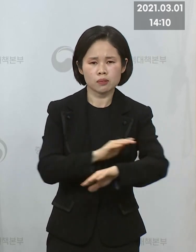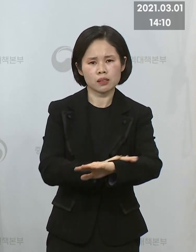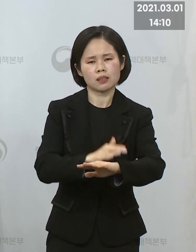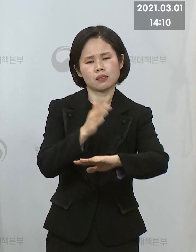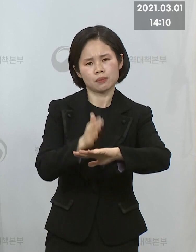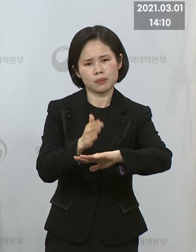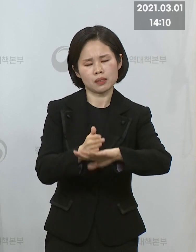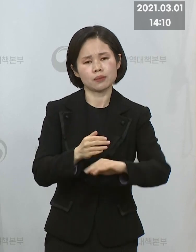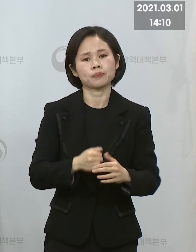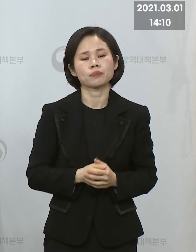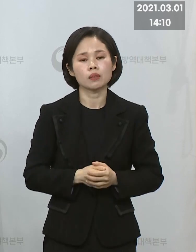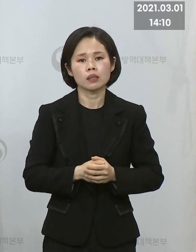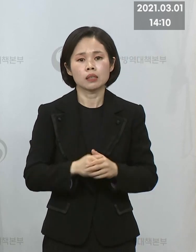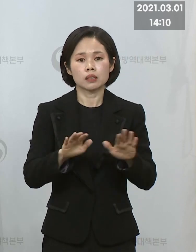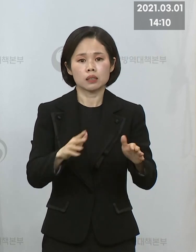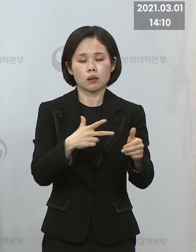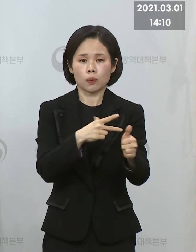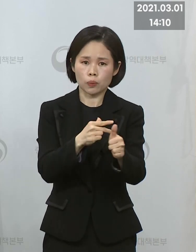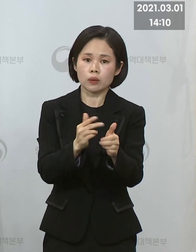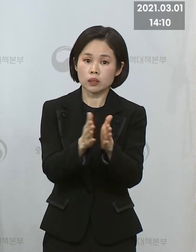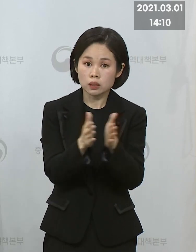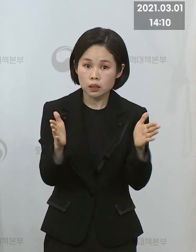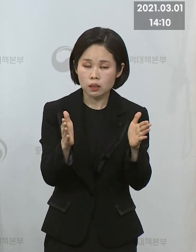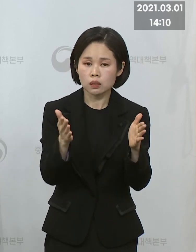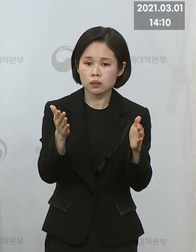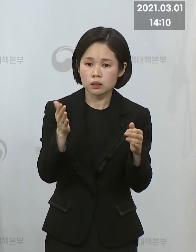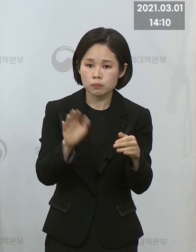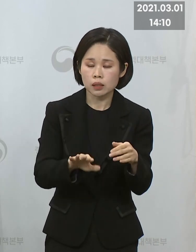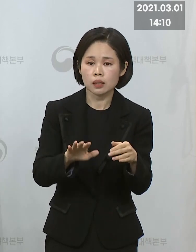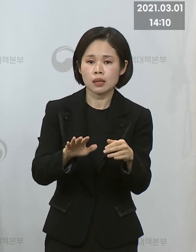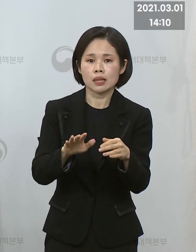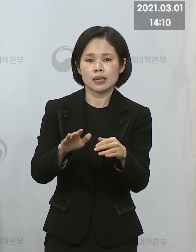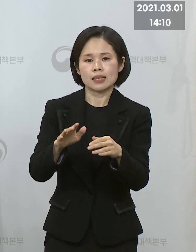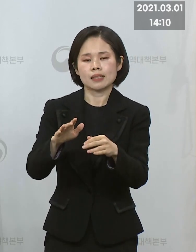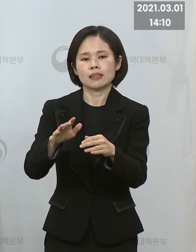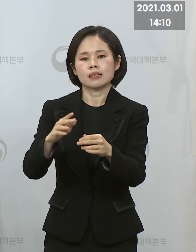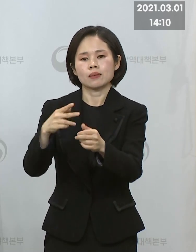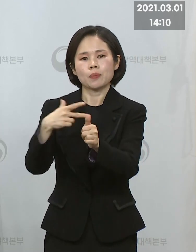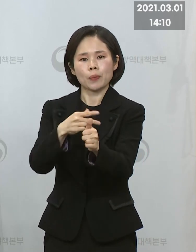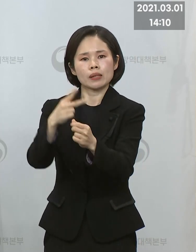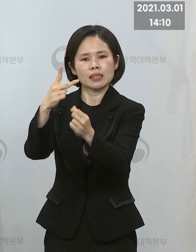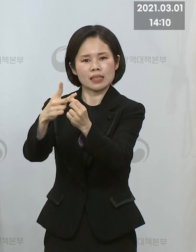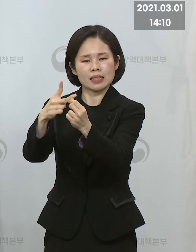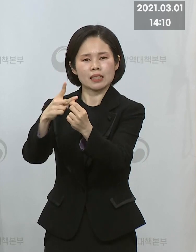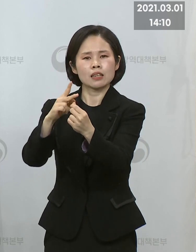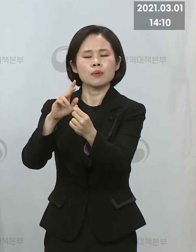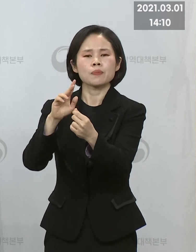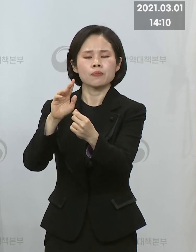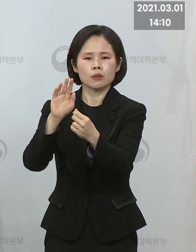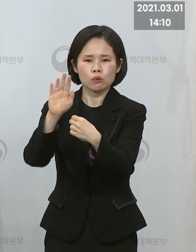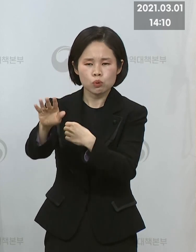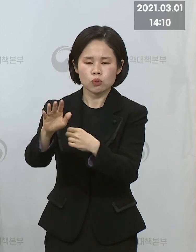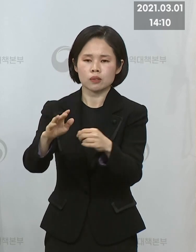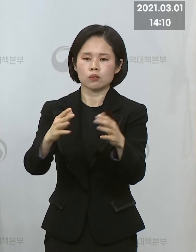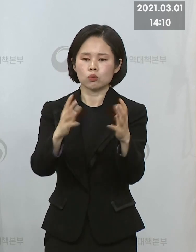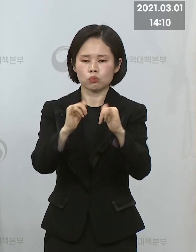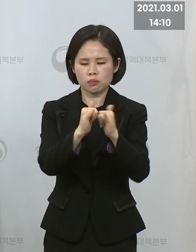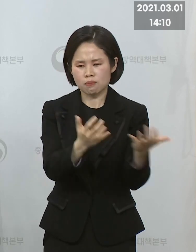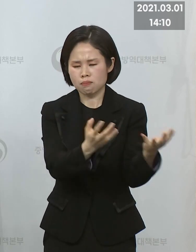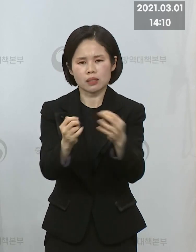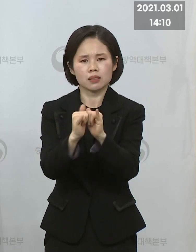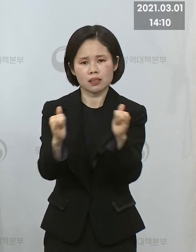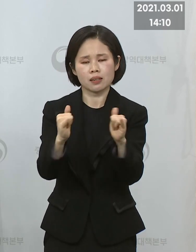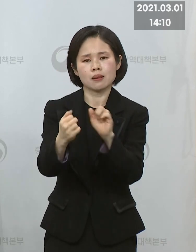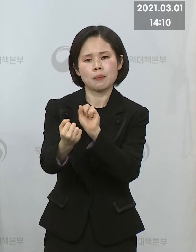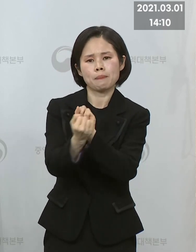접종이 이제 시작되었습니다. 다만 2차 접종 후 면역이 완전히 생길 때까지는 마스크를 철저히 착용하고 거리